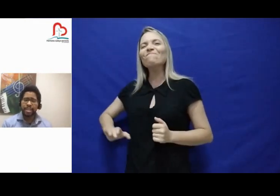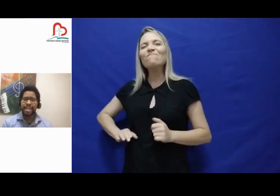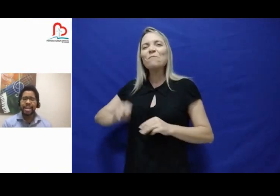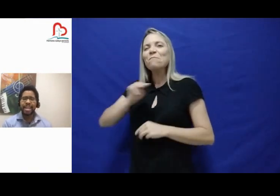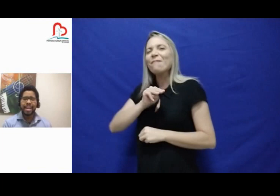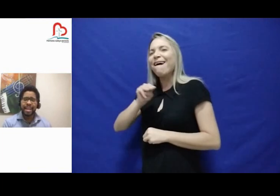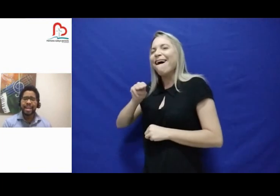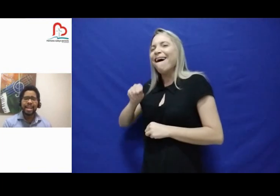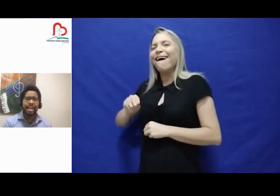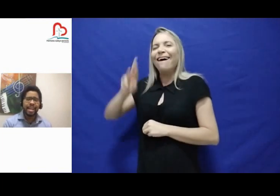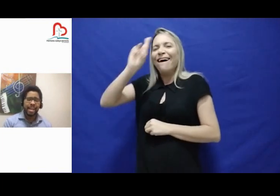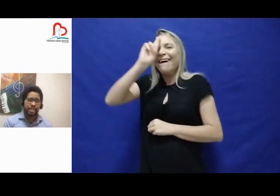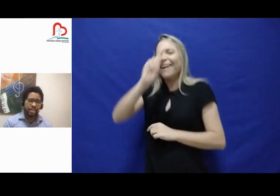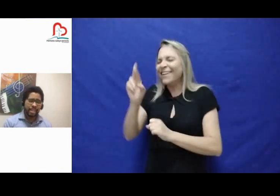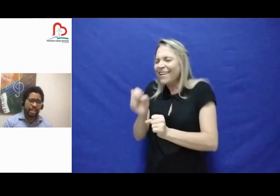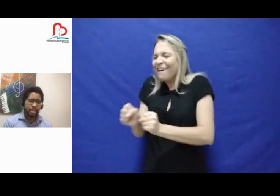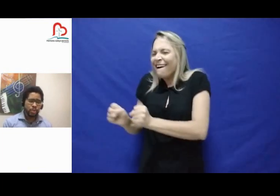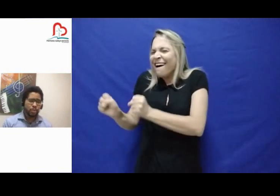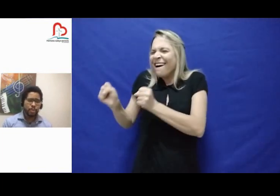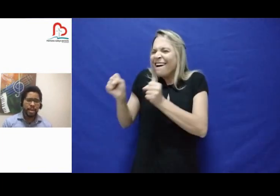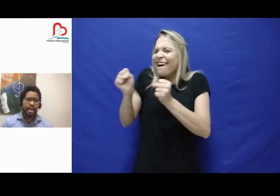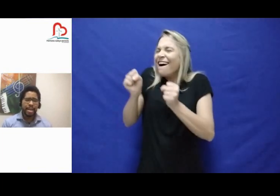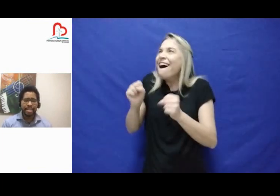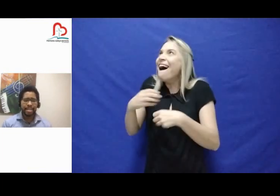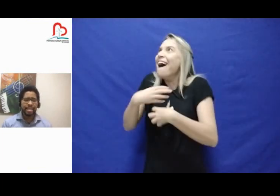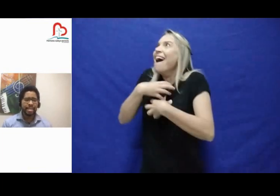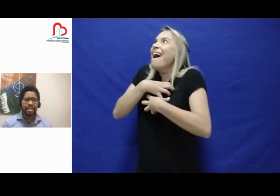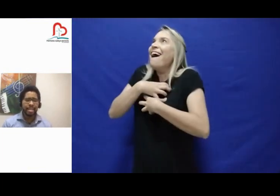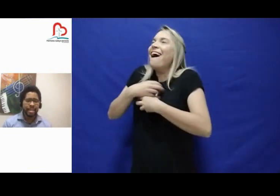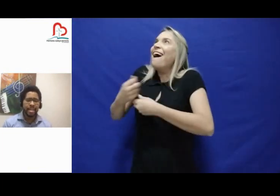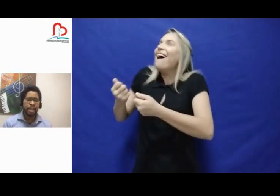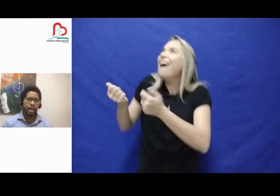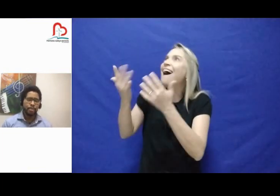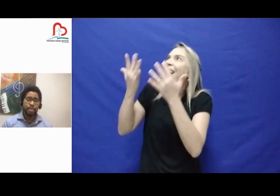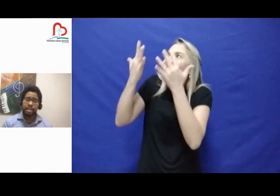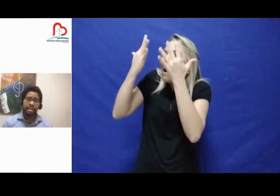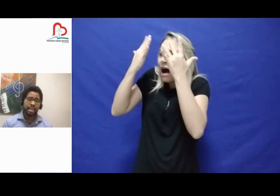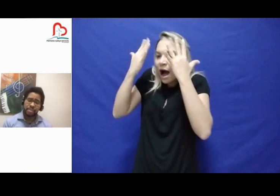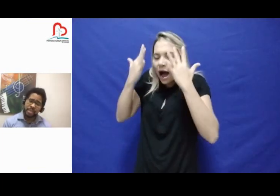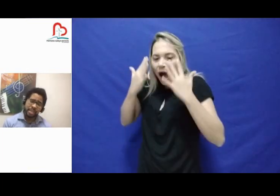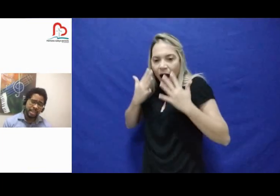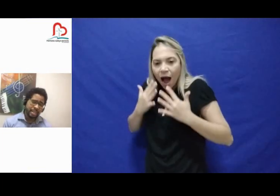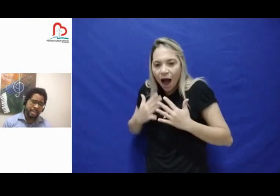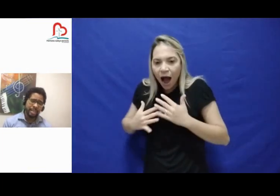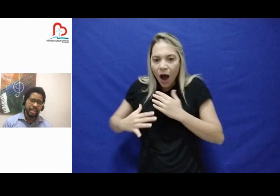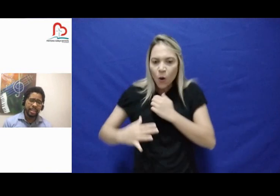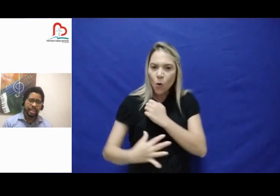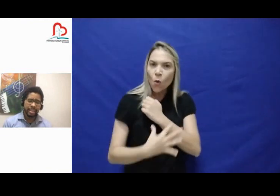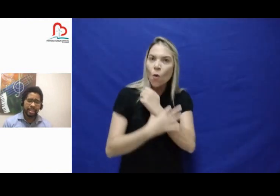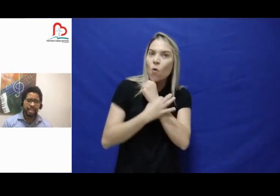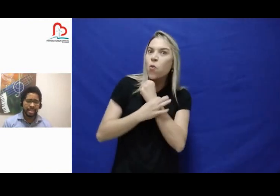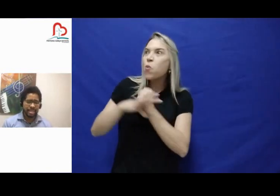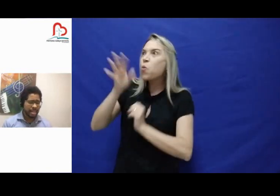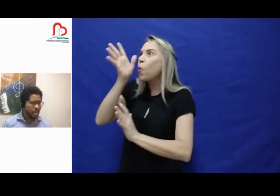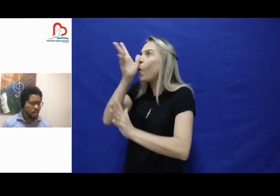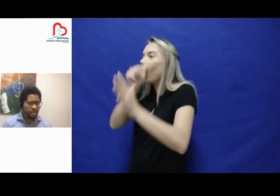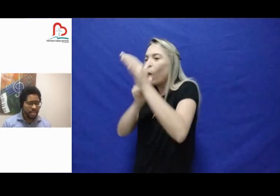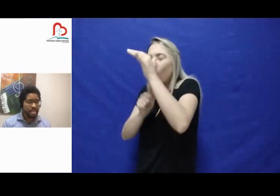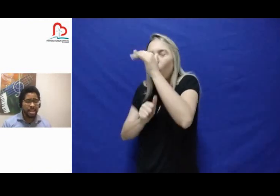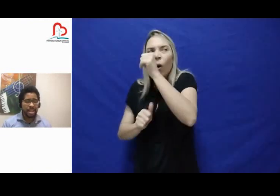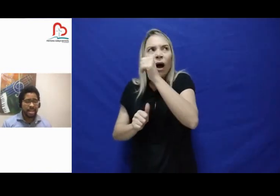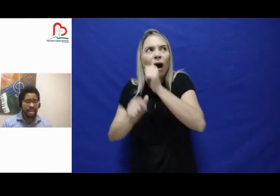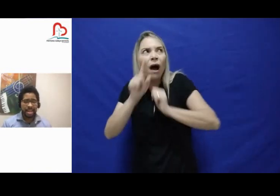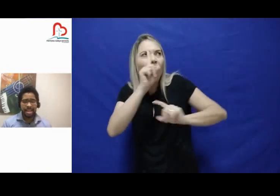No poder de Cristo Mestre, minha vida